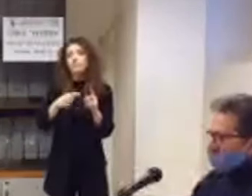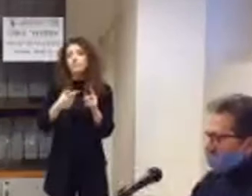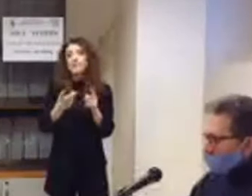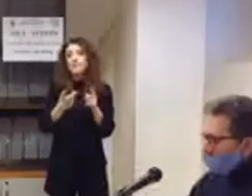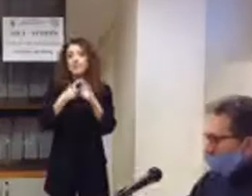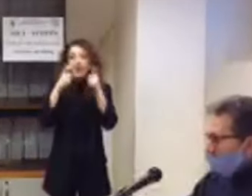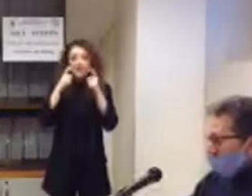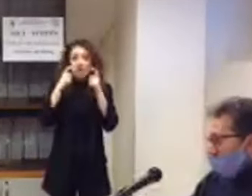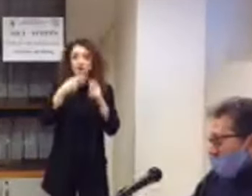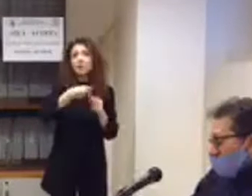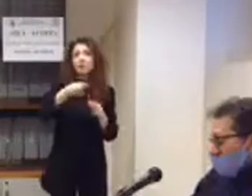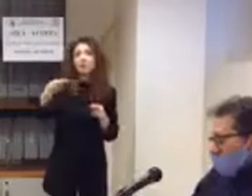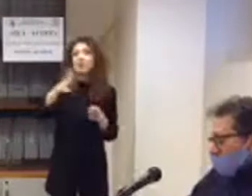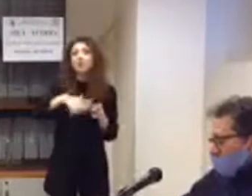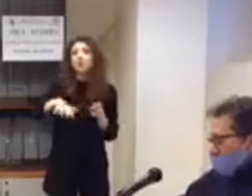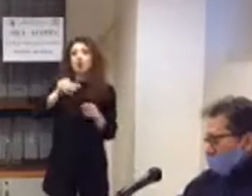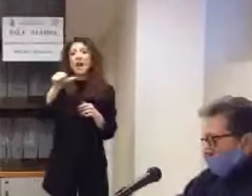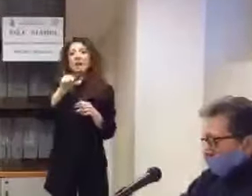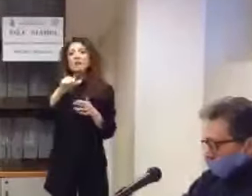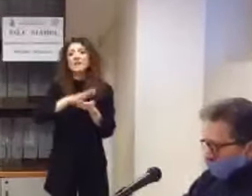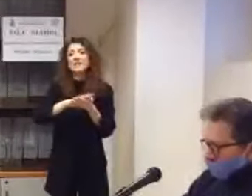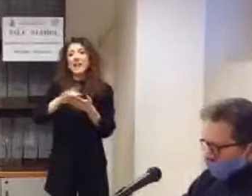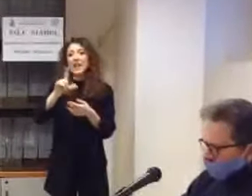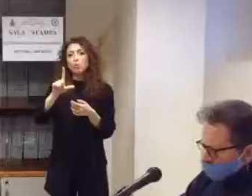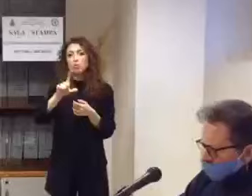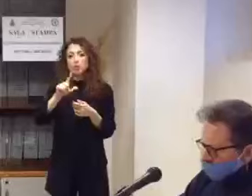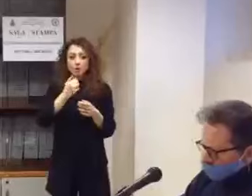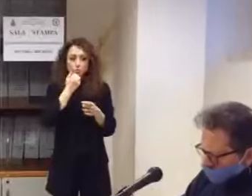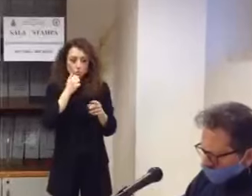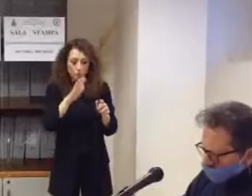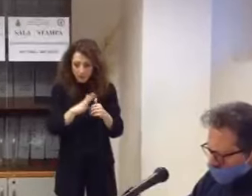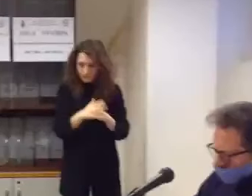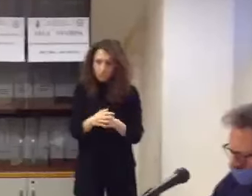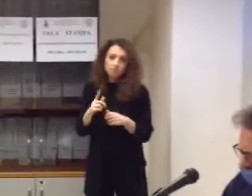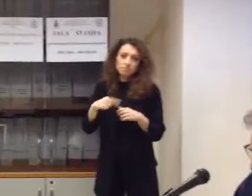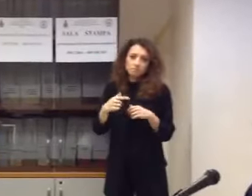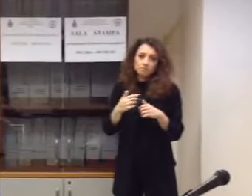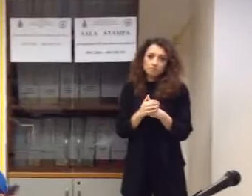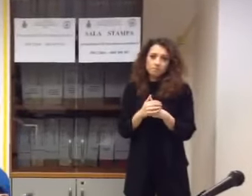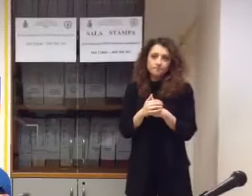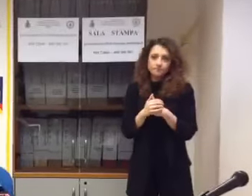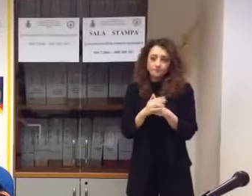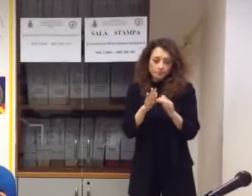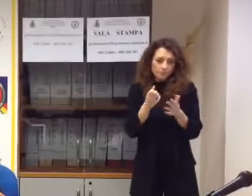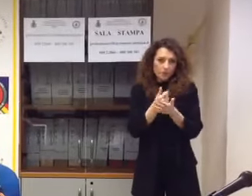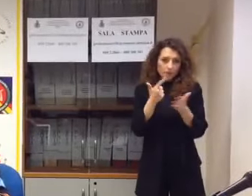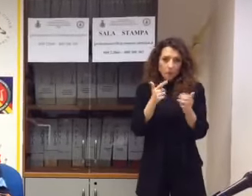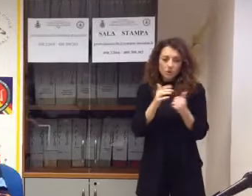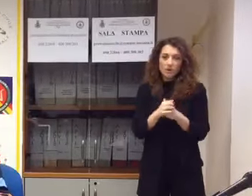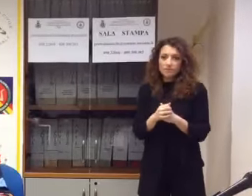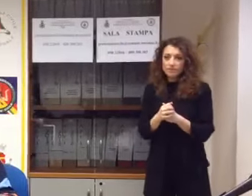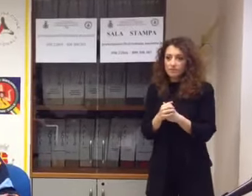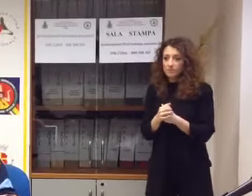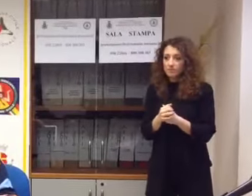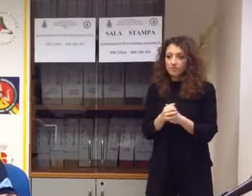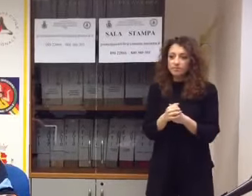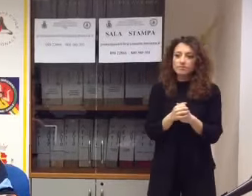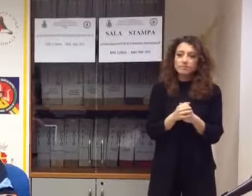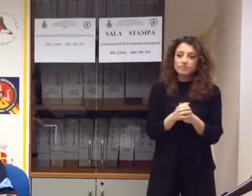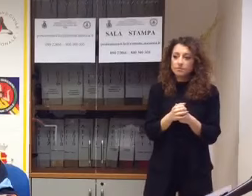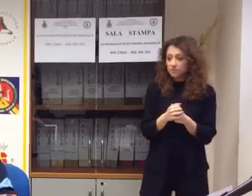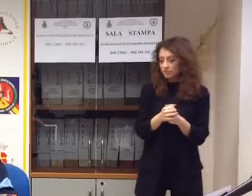di Santa Lucia. Poi ci sono... un attimo, mi intercalo un attimo e poi andiamo avanti. Allora, che è importante anche perché